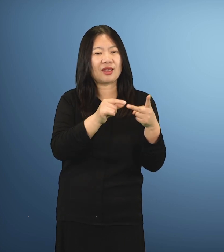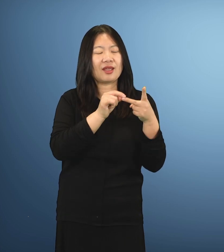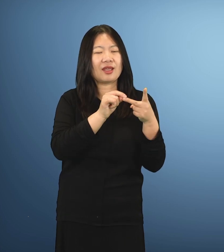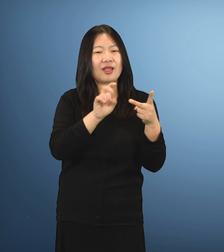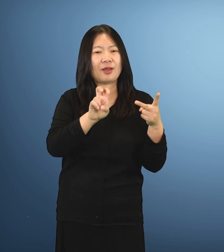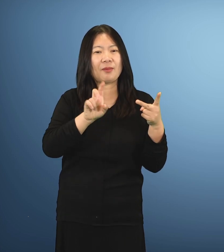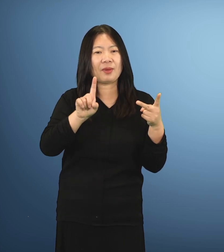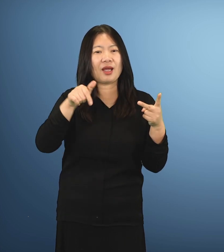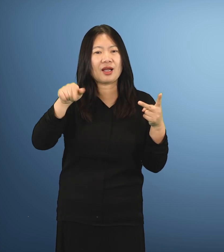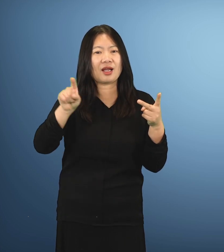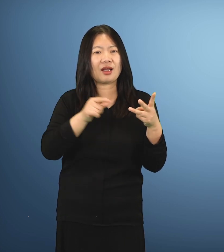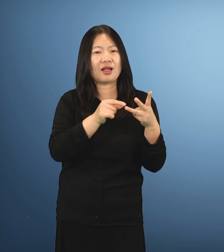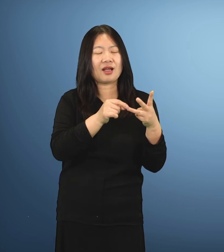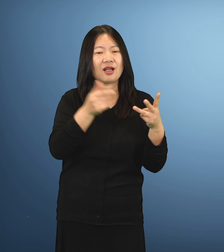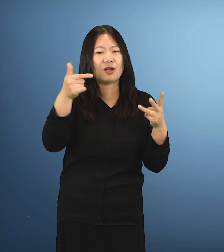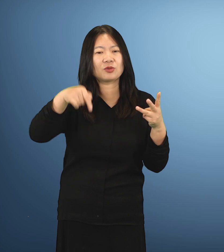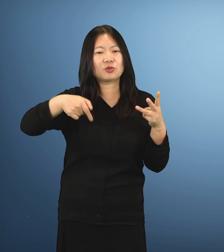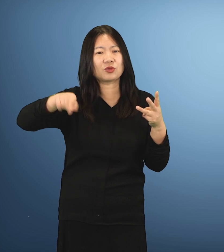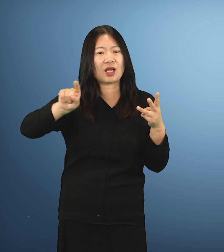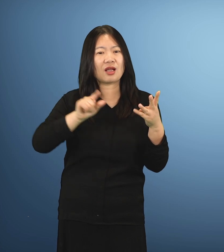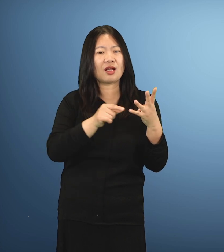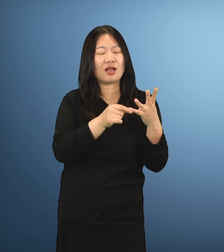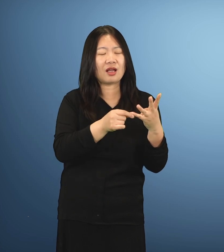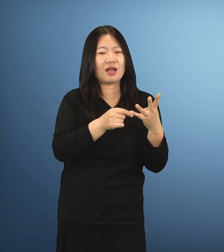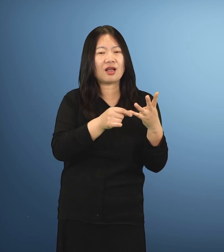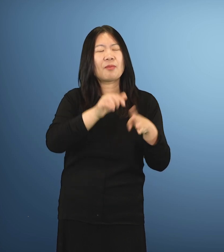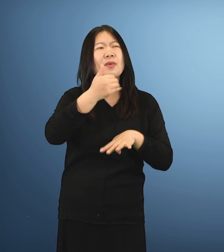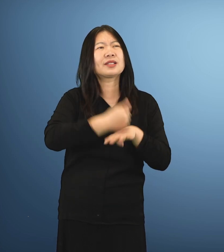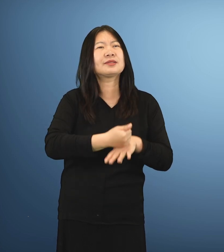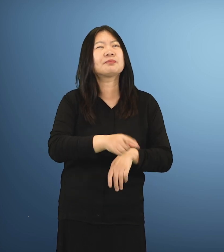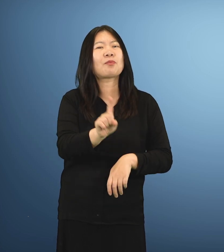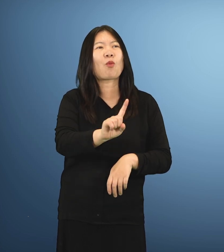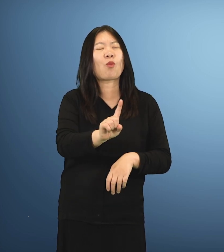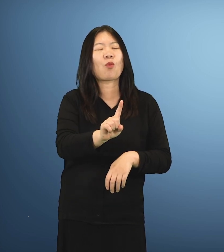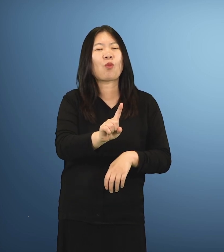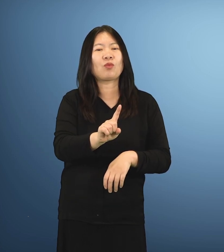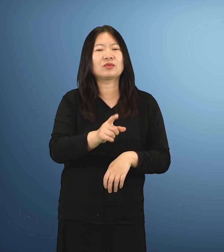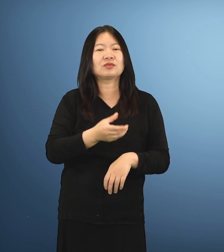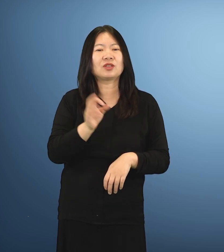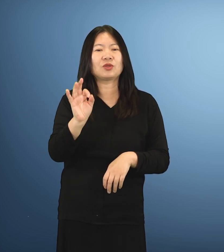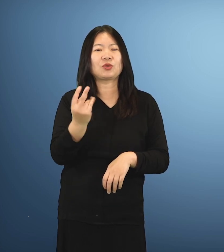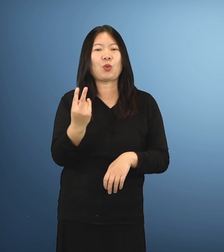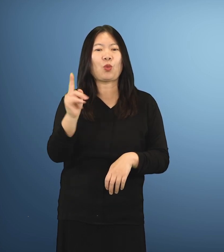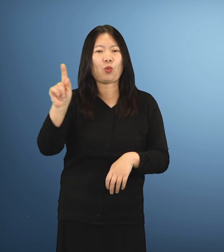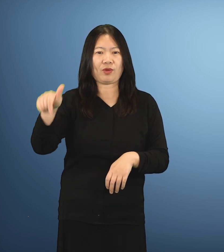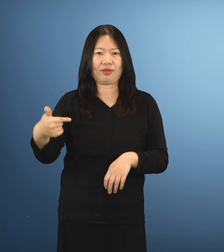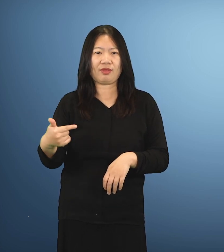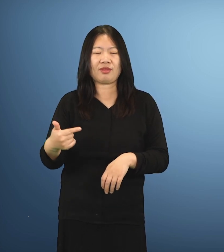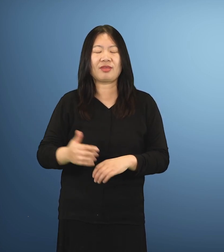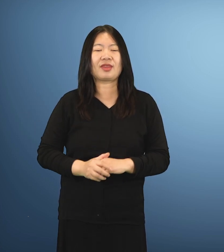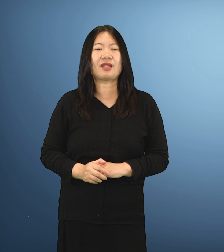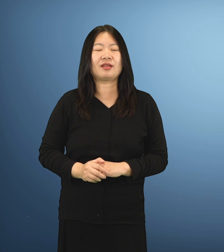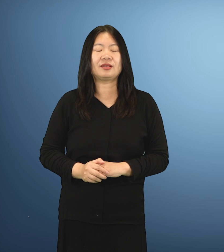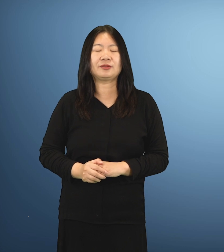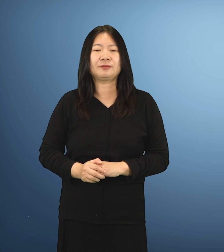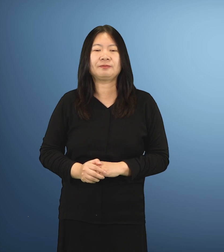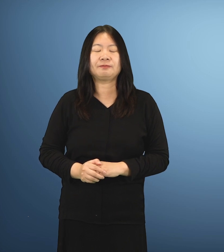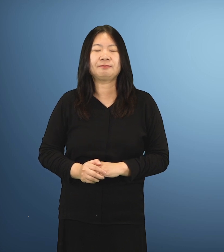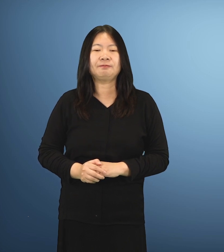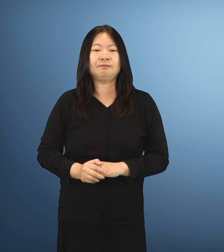마가, 누가, 마지막 복음서가 뭐예요? 예, 요한복음이에요. 그런데